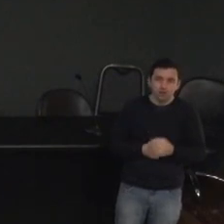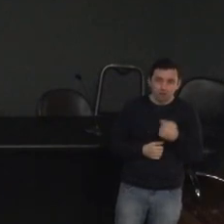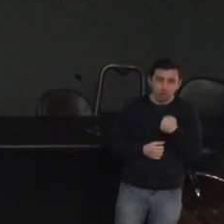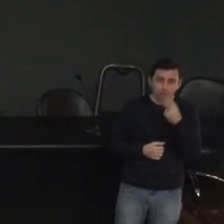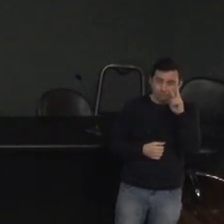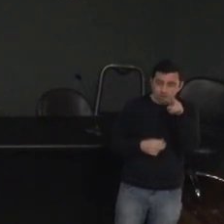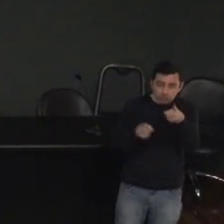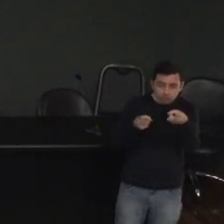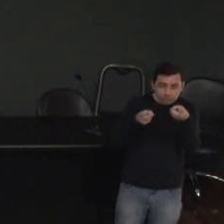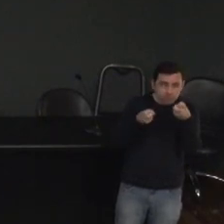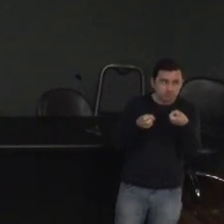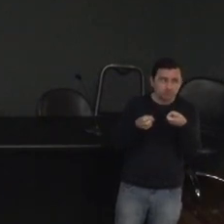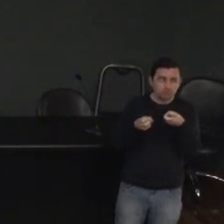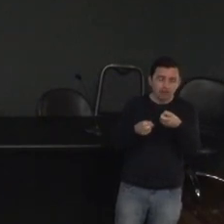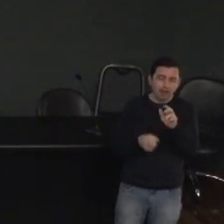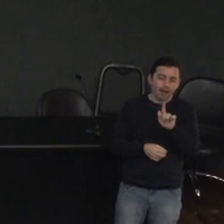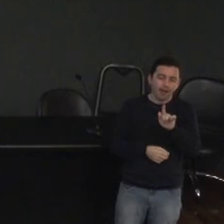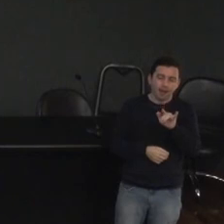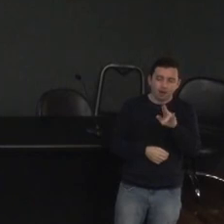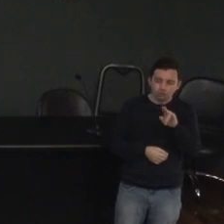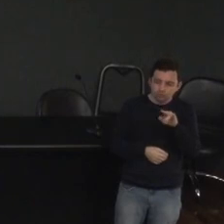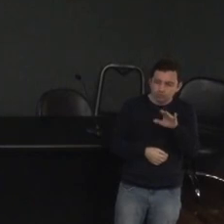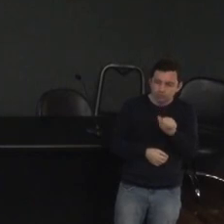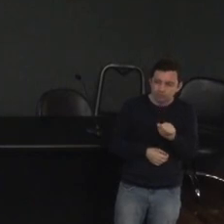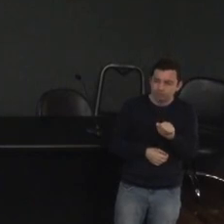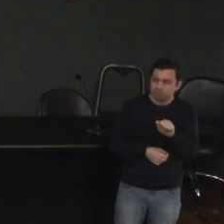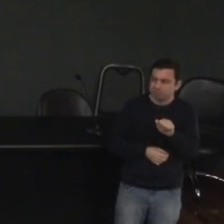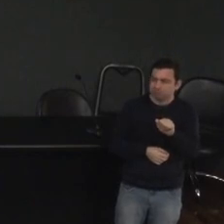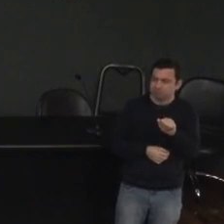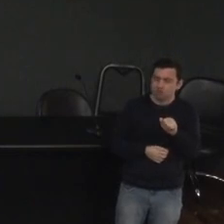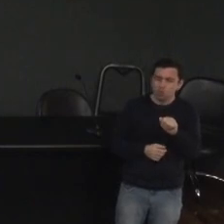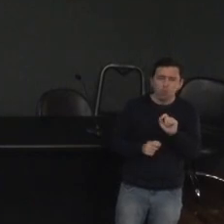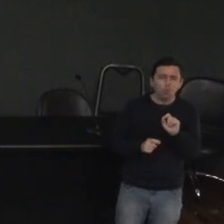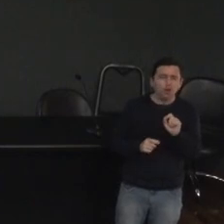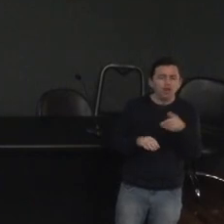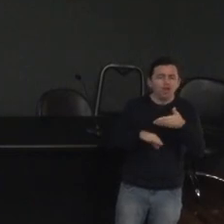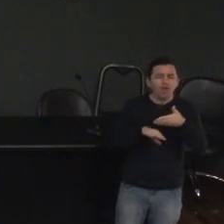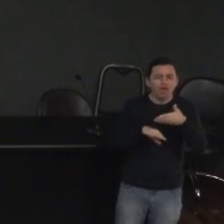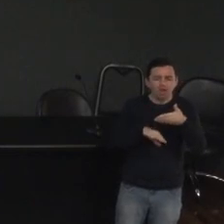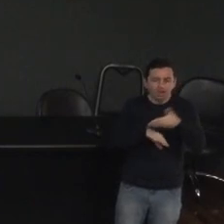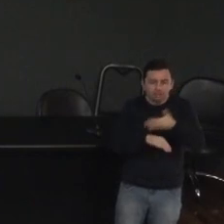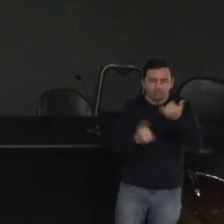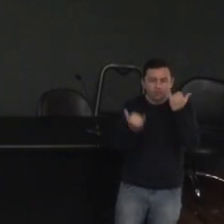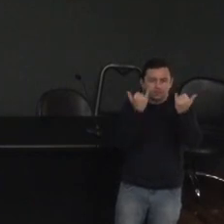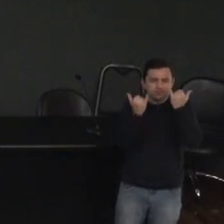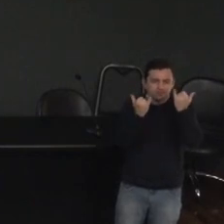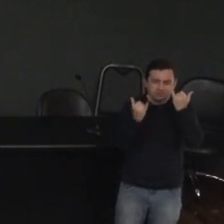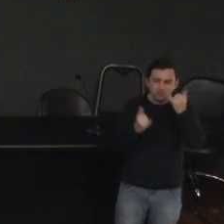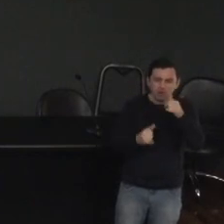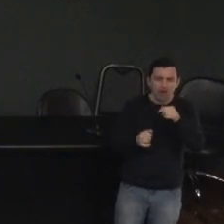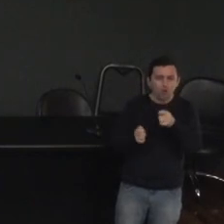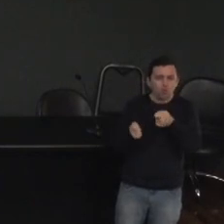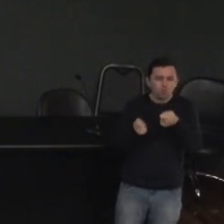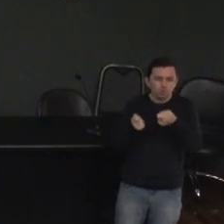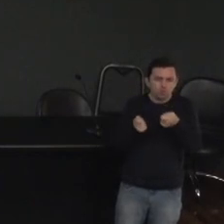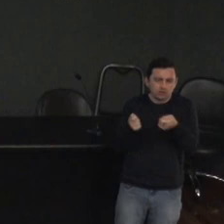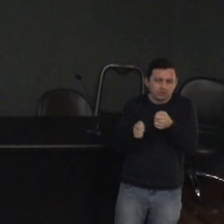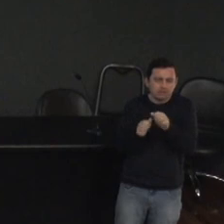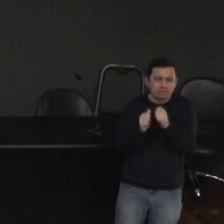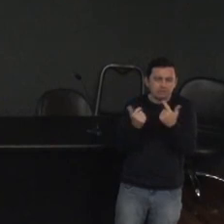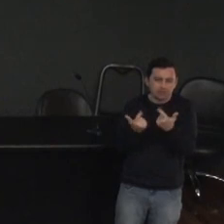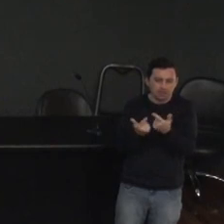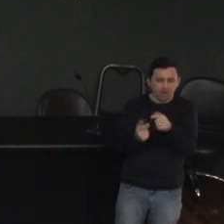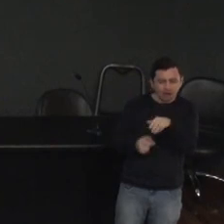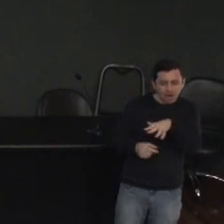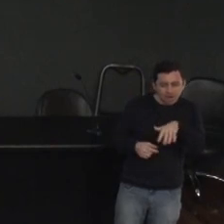O que que tem de tratamento de dado pessoal que entra na Controladoria da Assembleia para que a gente possa ter uma visão do que essa área meio